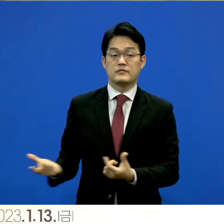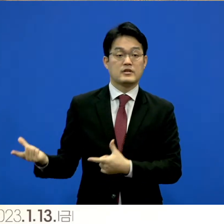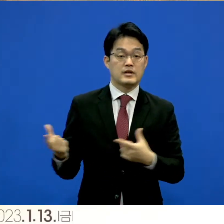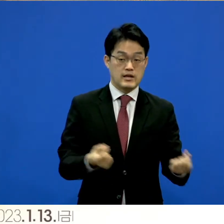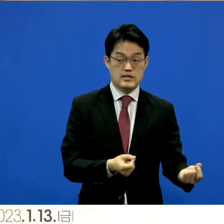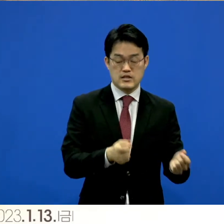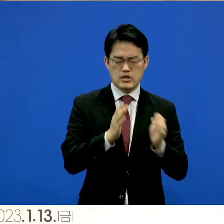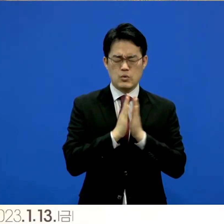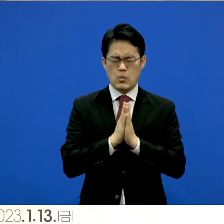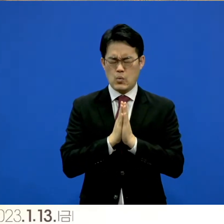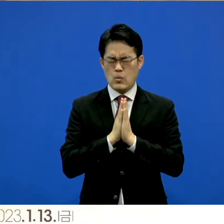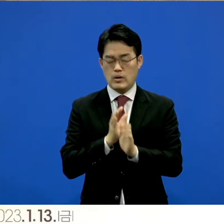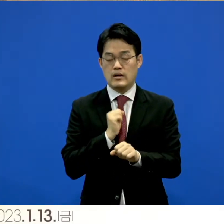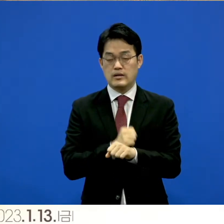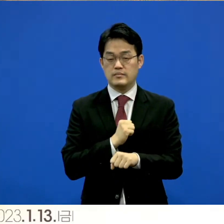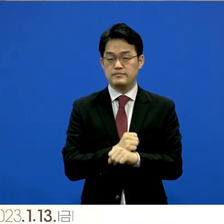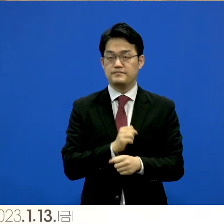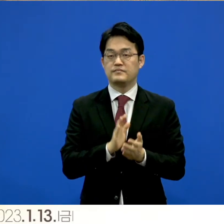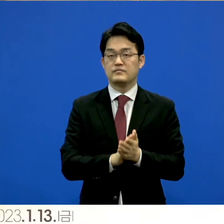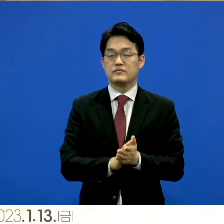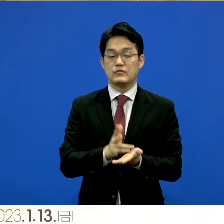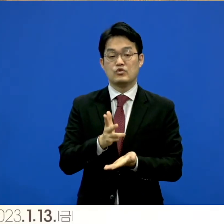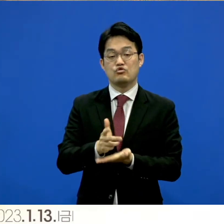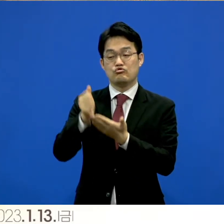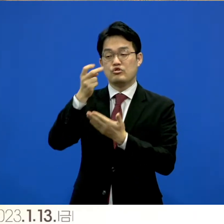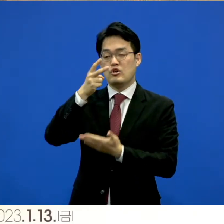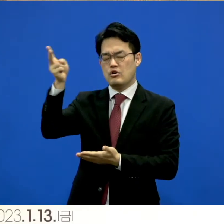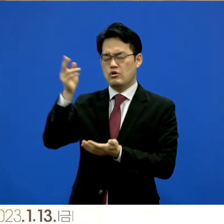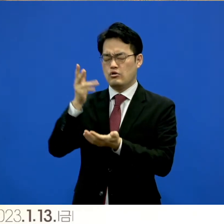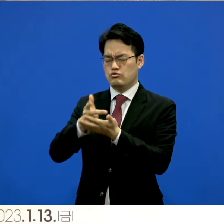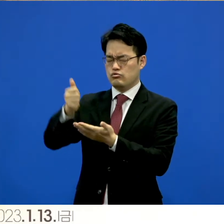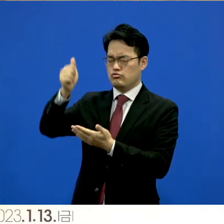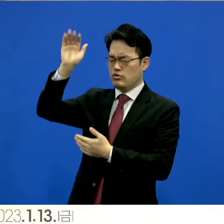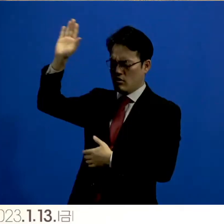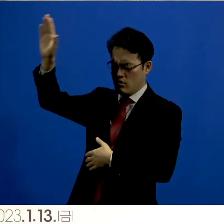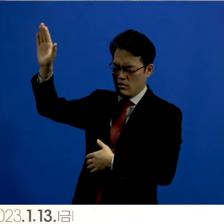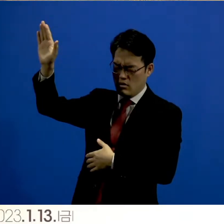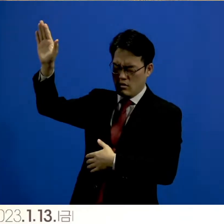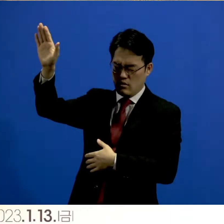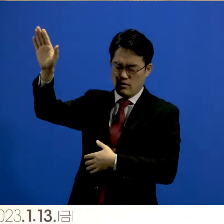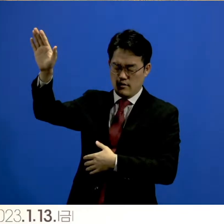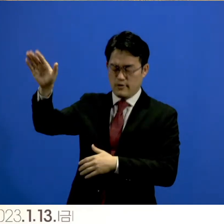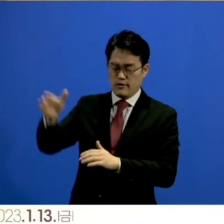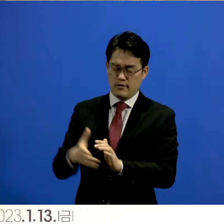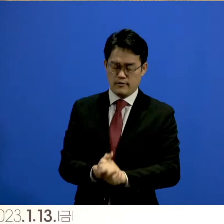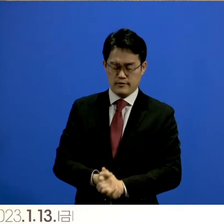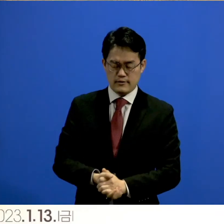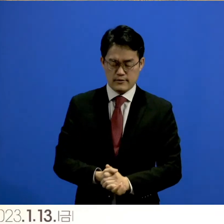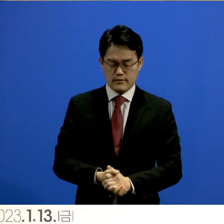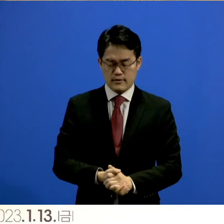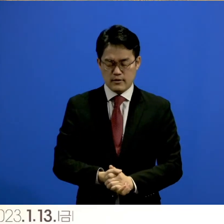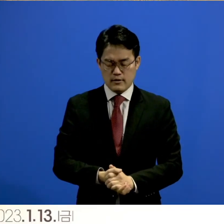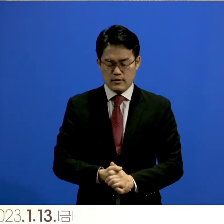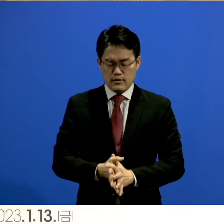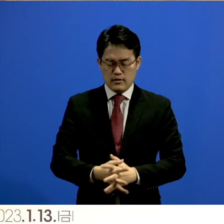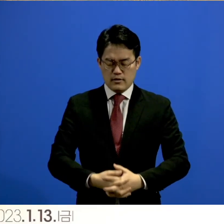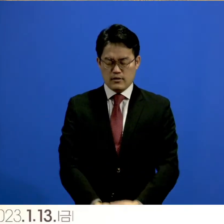함께 기도하며 나가도록 하겠습니다. 주여 한번 외치겠습니다. 주여